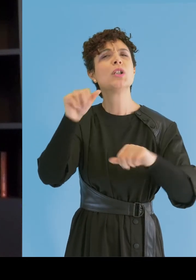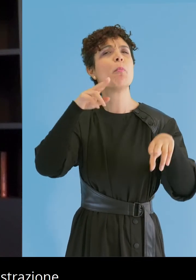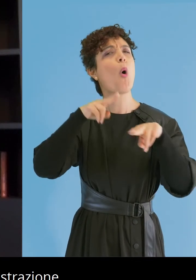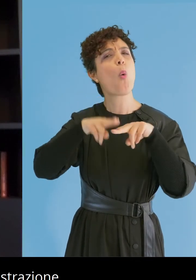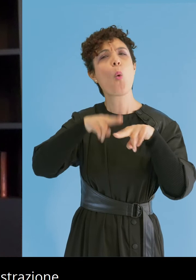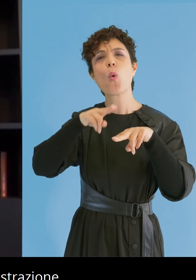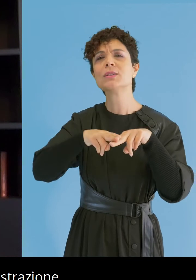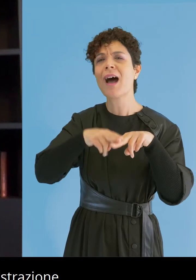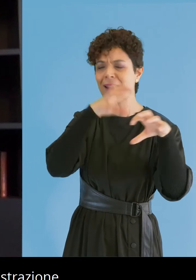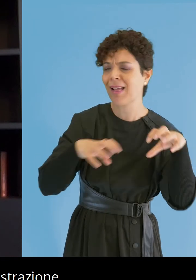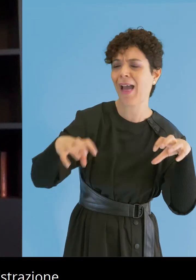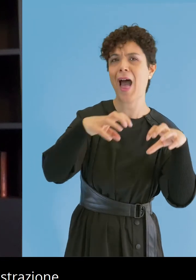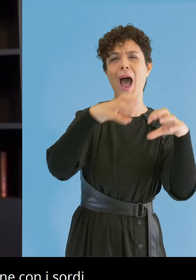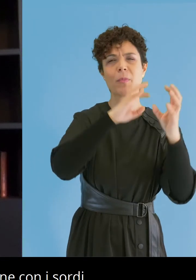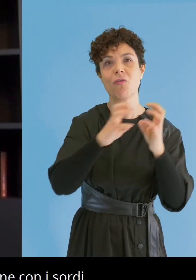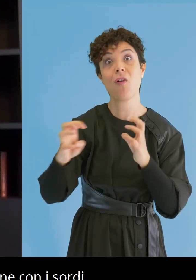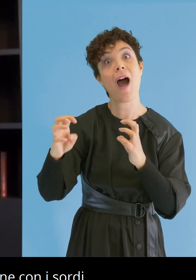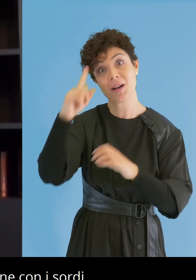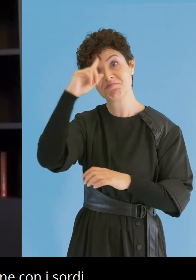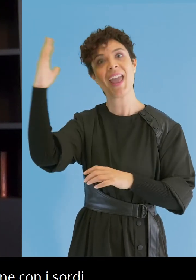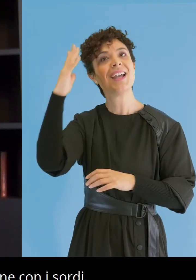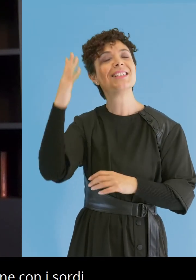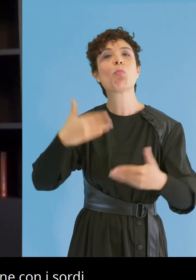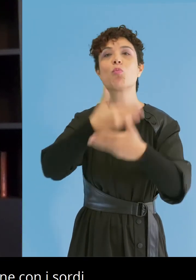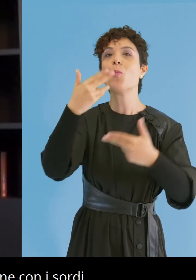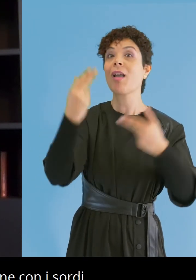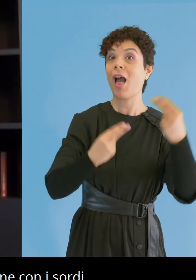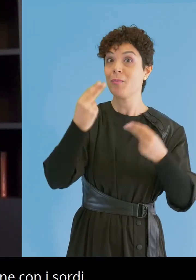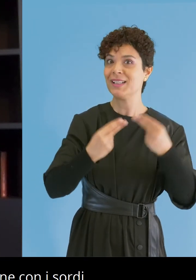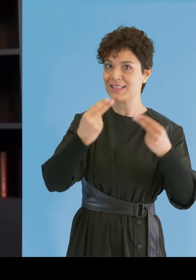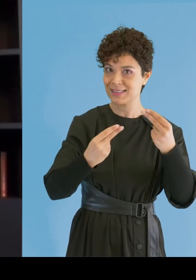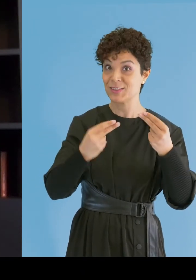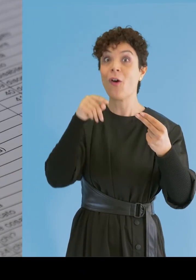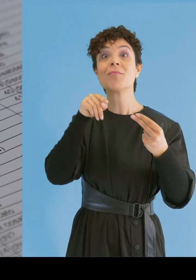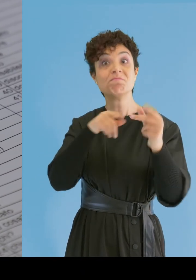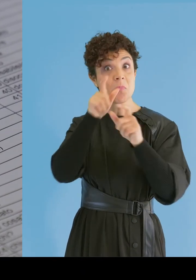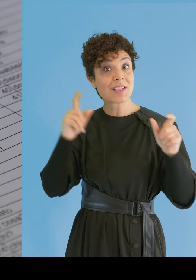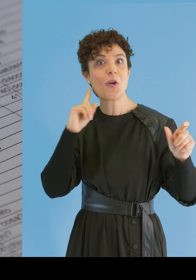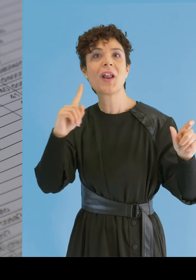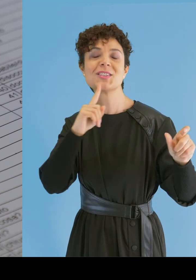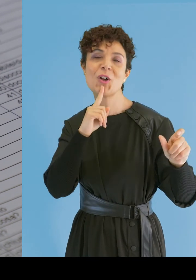esempio quello della pubblica amministrazione per facilitarne la sua comunicazione con i sordi.